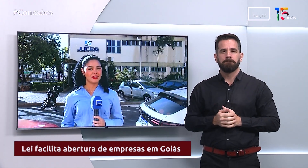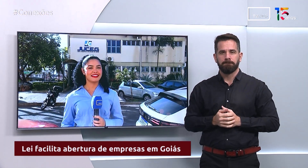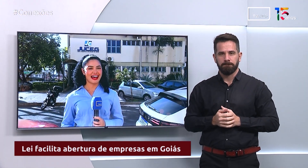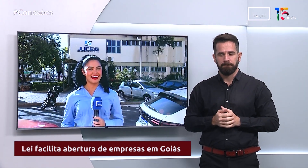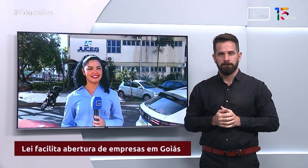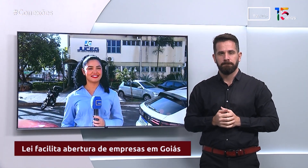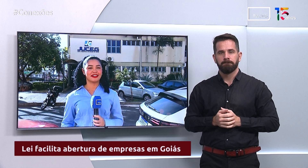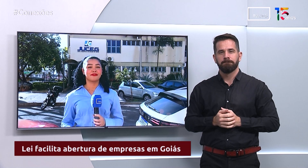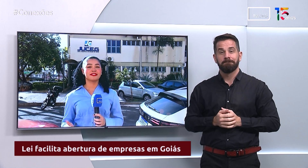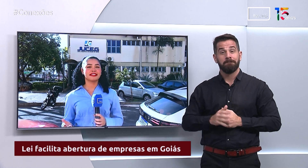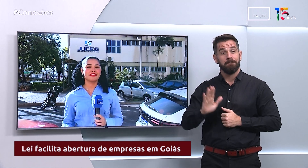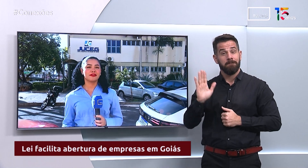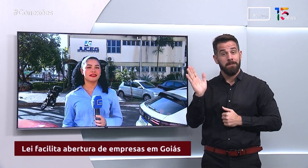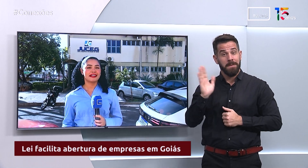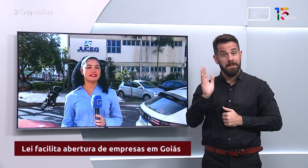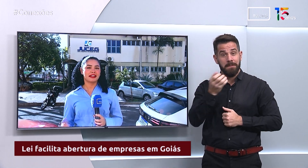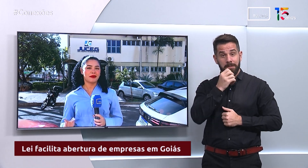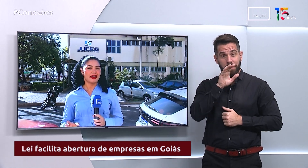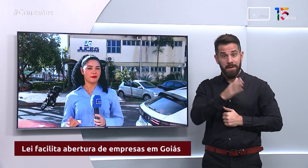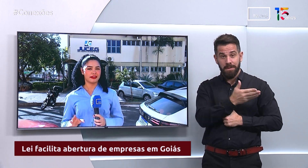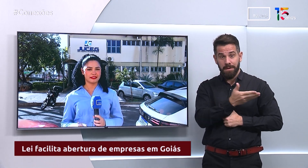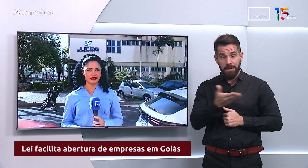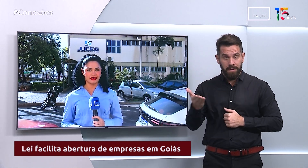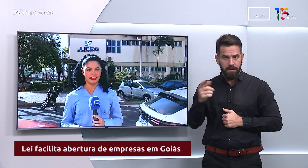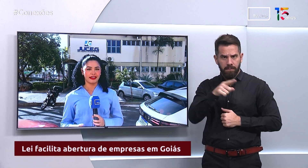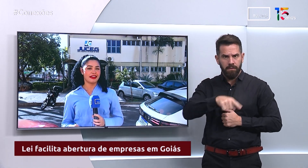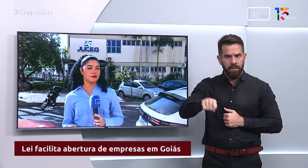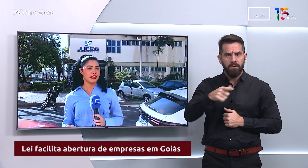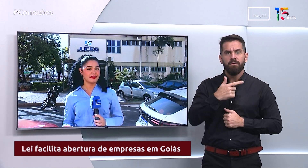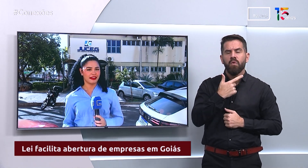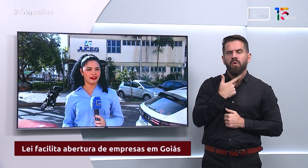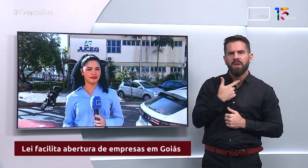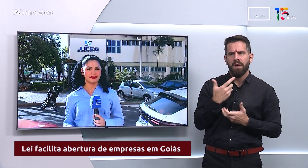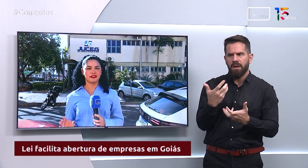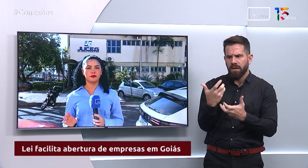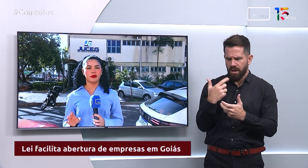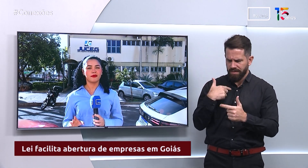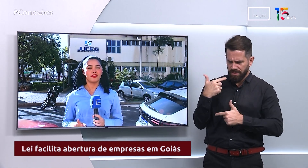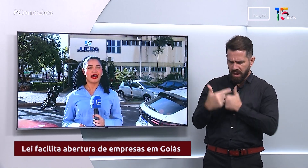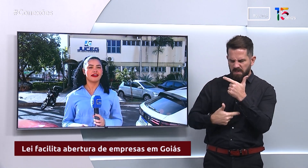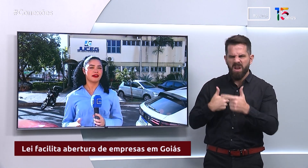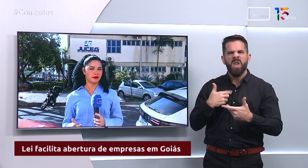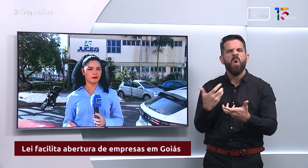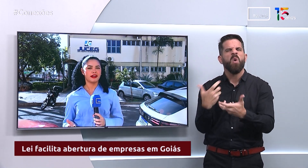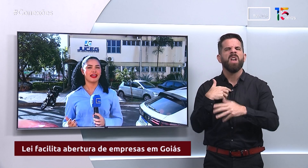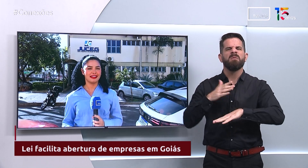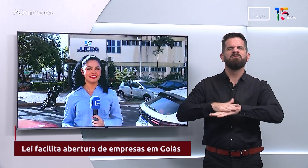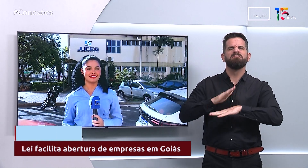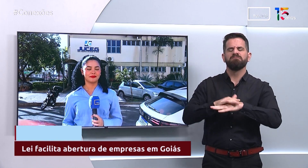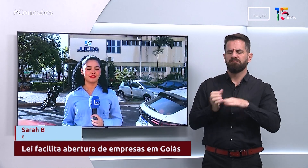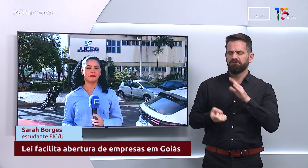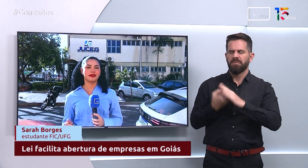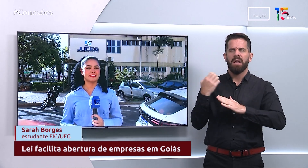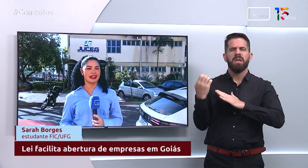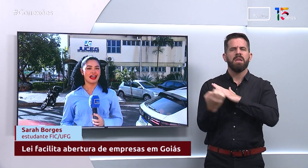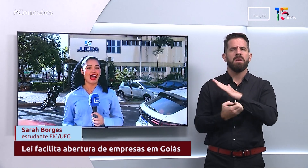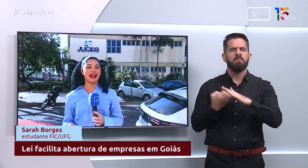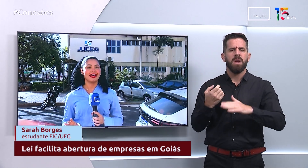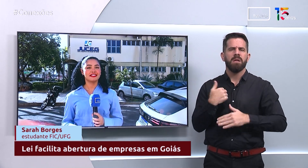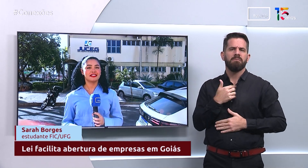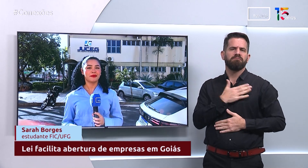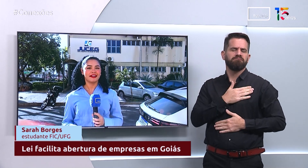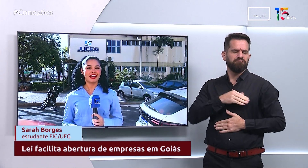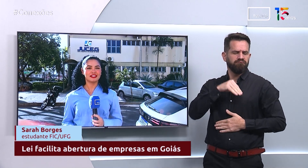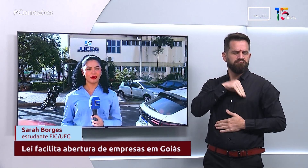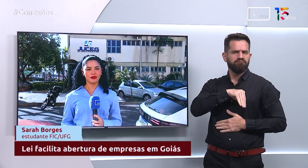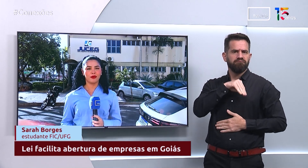Olá, boa tarde! Você tem vontade de trabalhar para si? Quer empreender, fazer o próprio horário e a própria renda? Pois é, a Lei